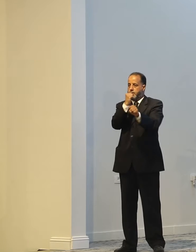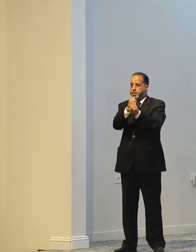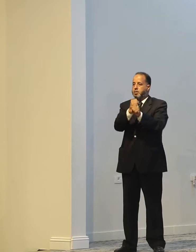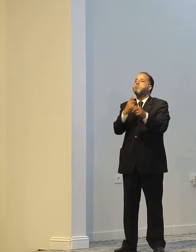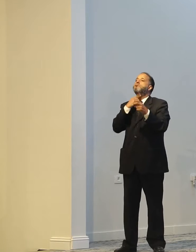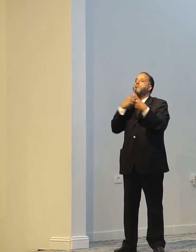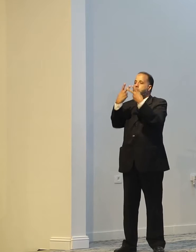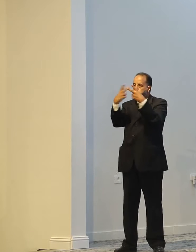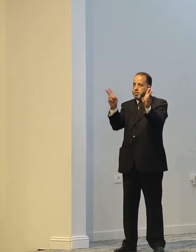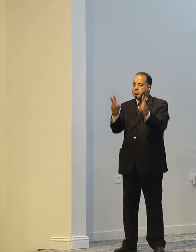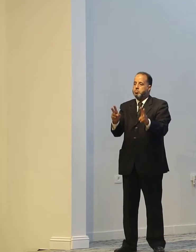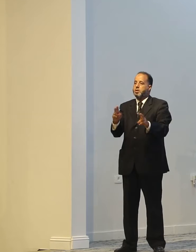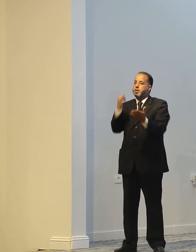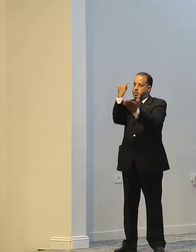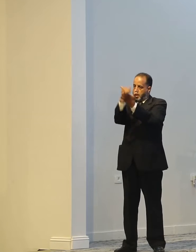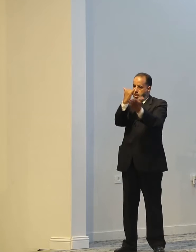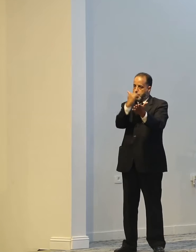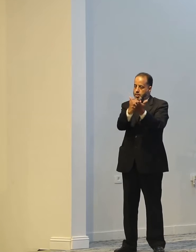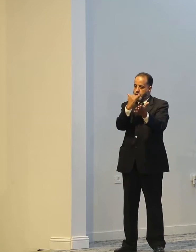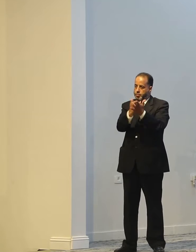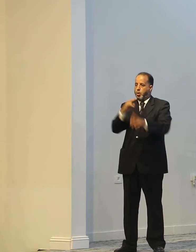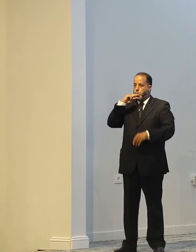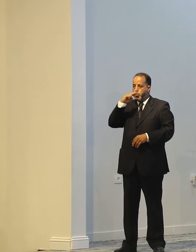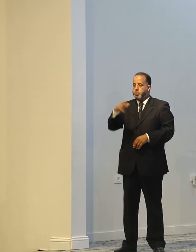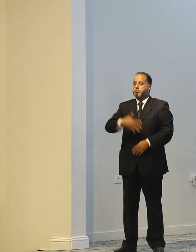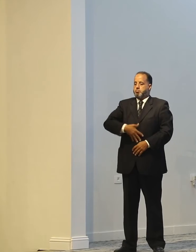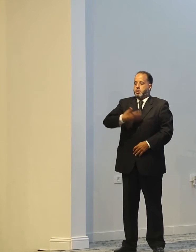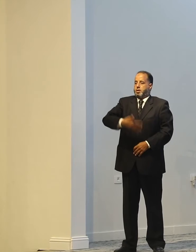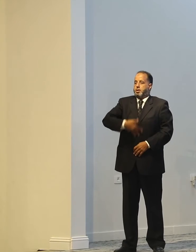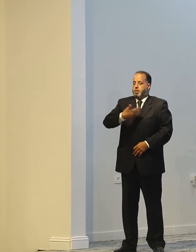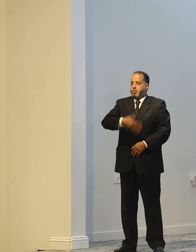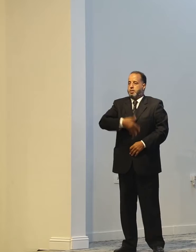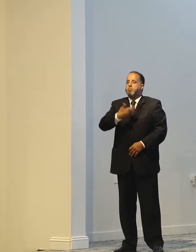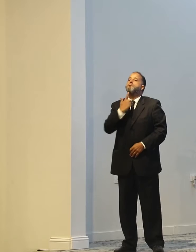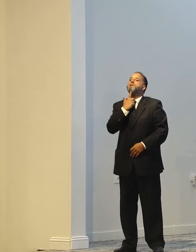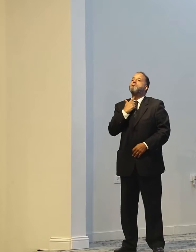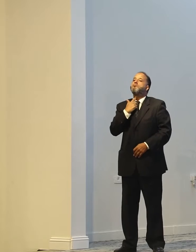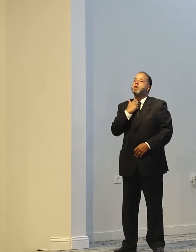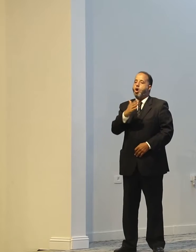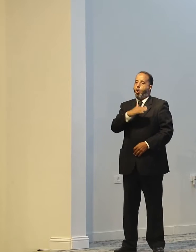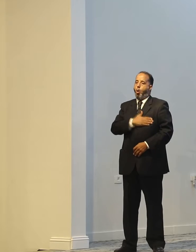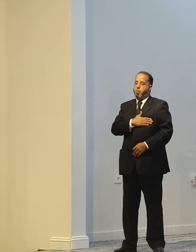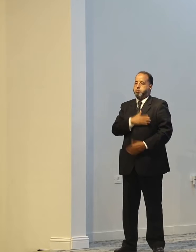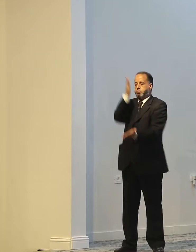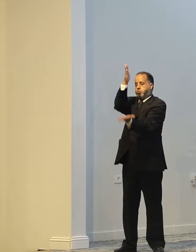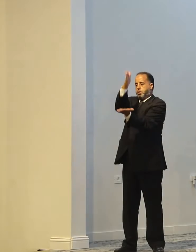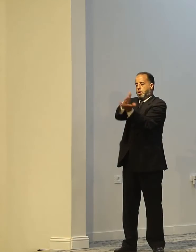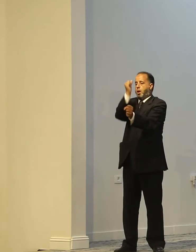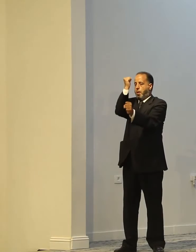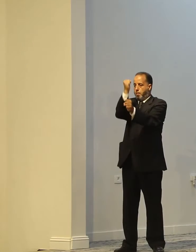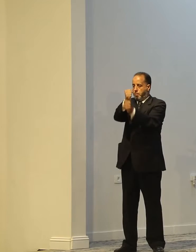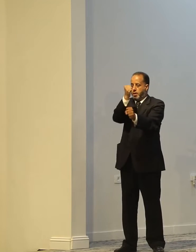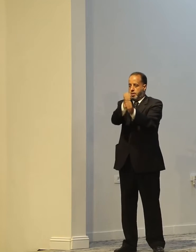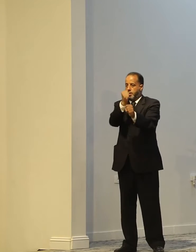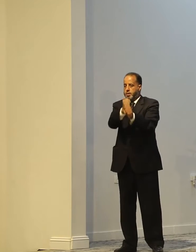فالتجاوب الذي لمسناه من مسؤولي القطاع تعبر عن رغبة وطنية صادقة في أن يكون